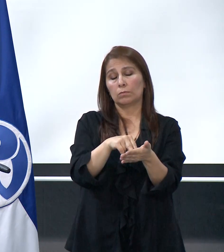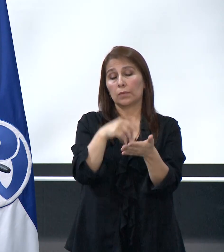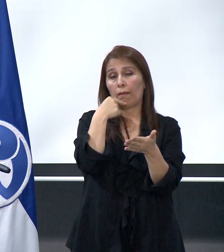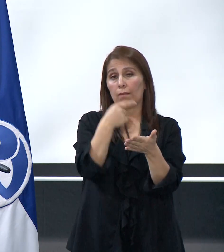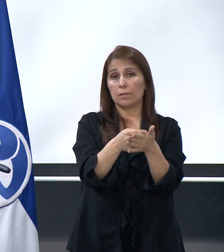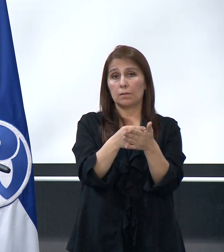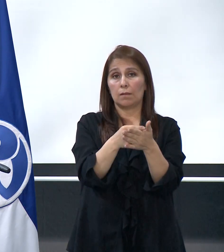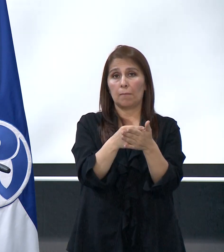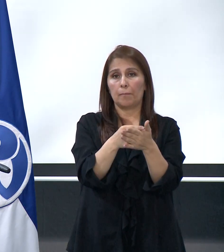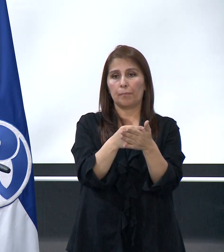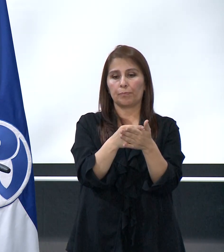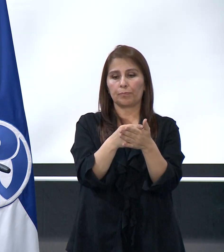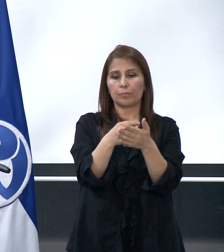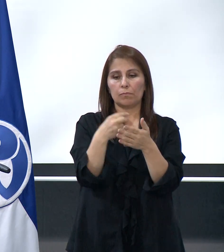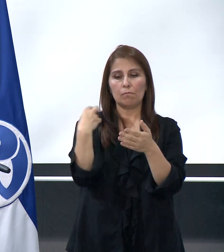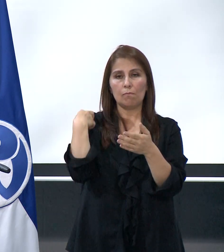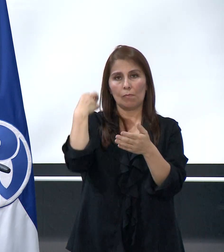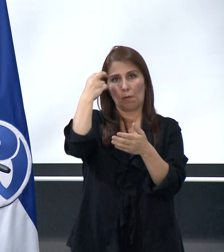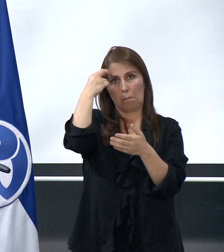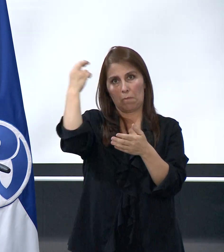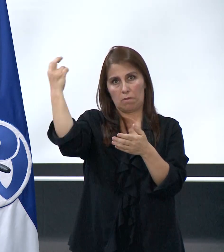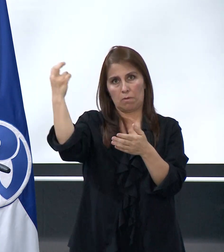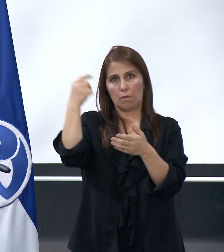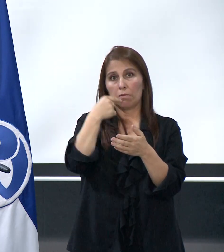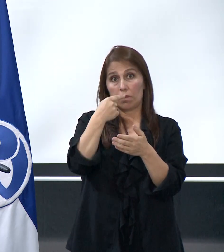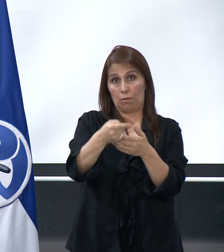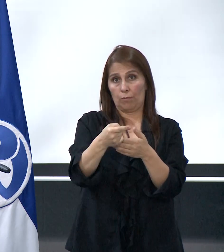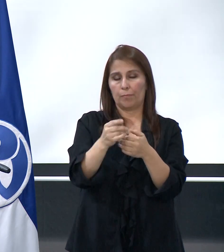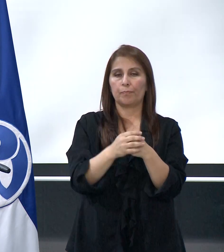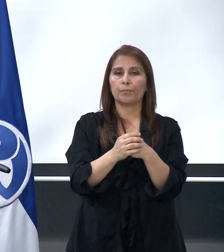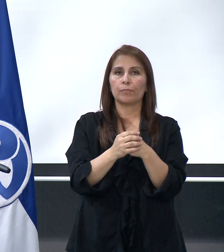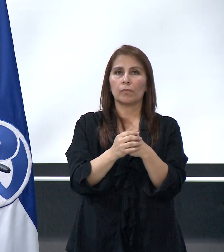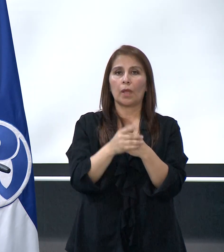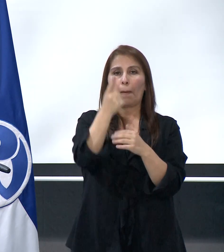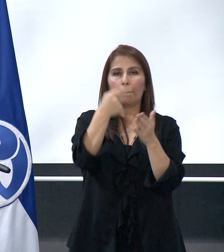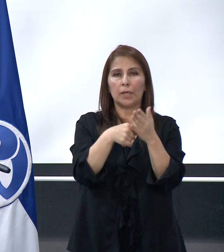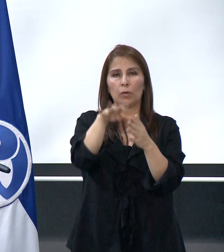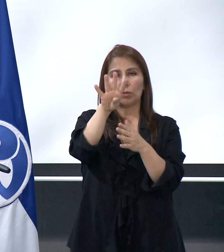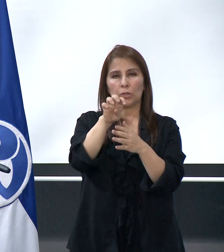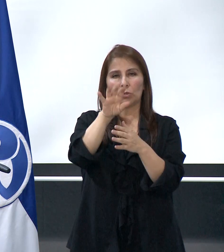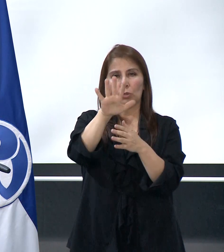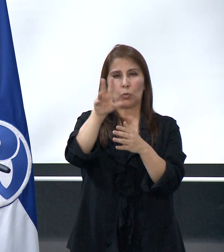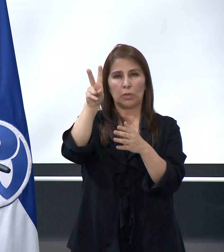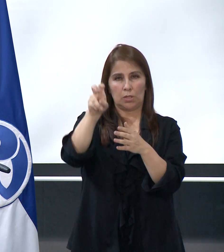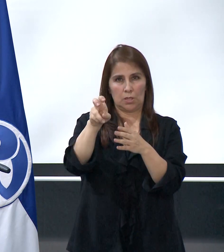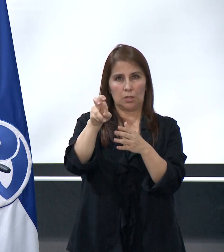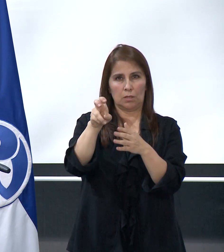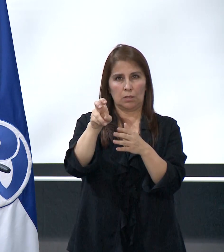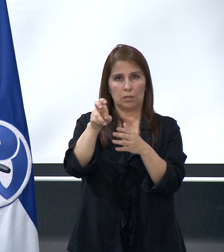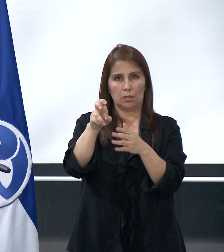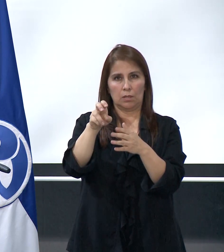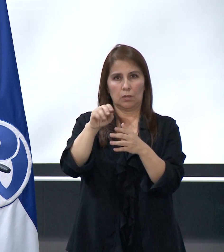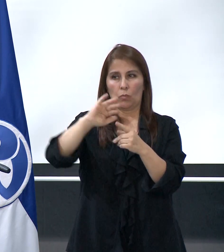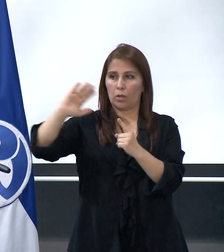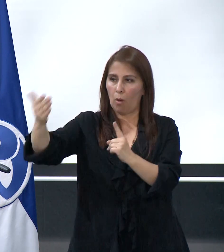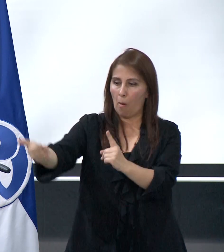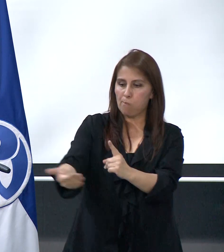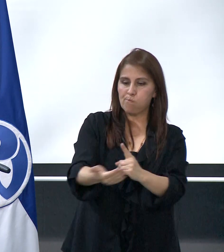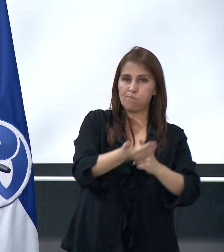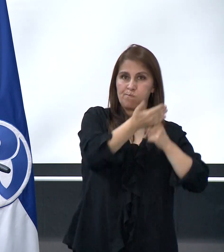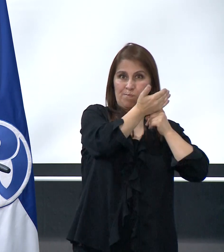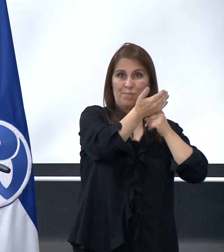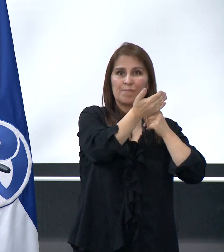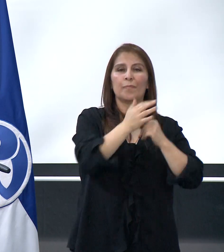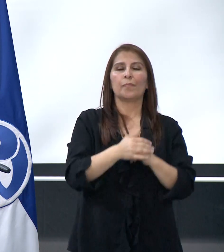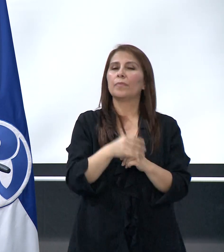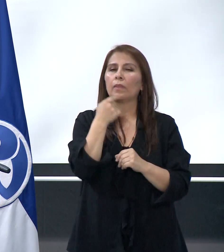que piaget dijera sobre él en 1957 cuando fue adoptado por la unesco cito